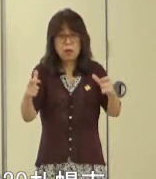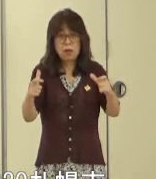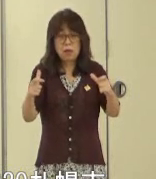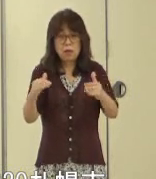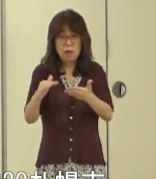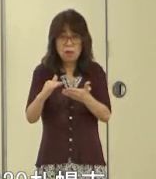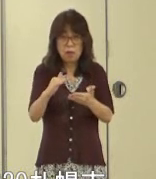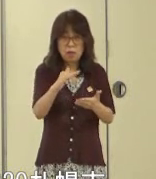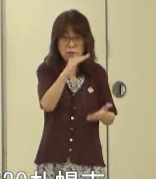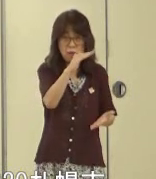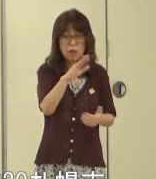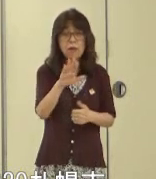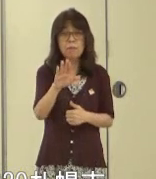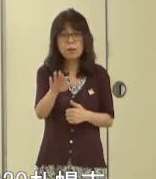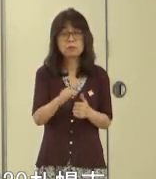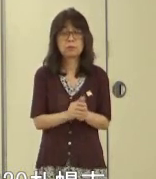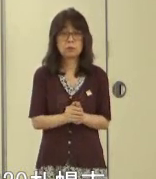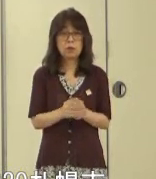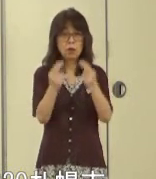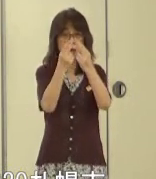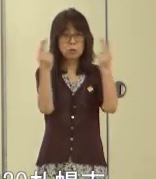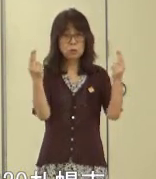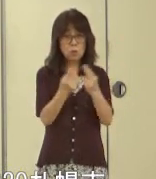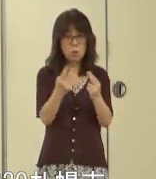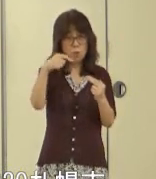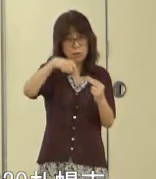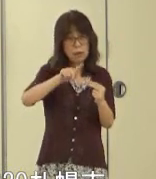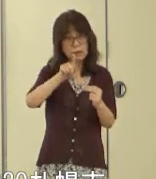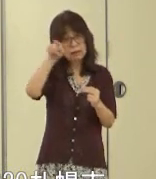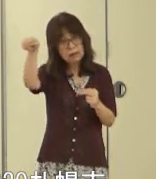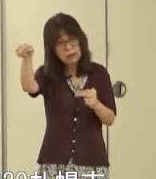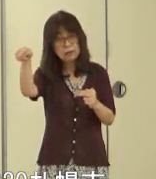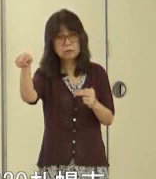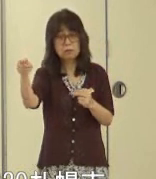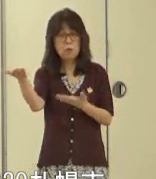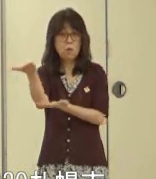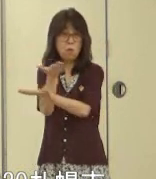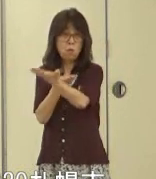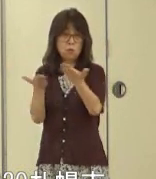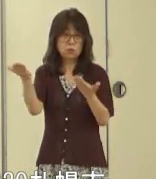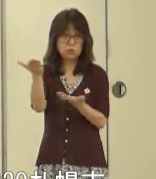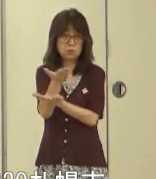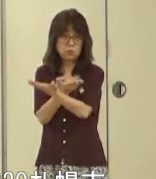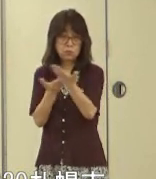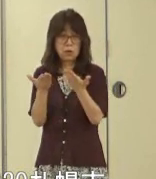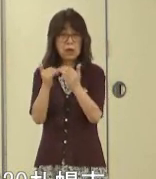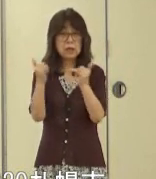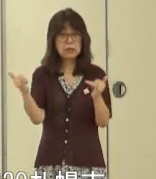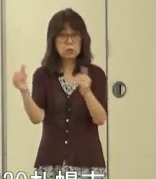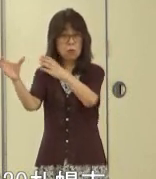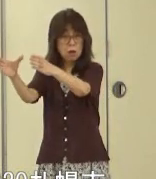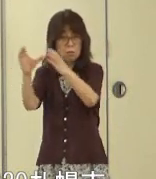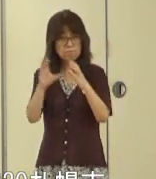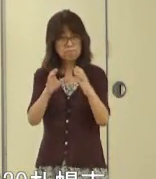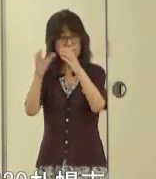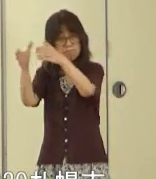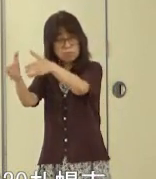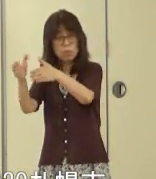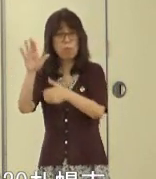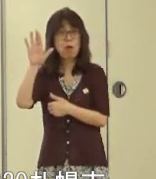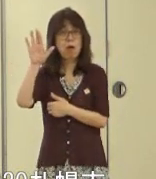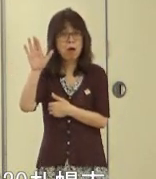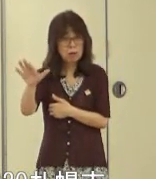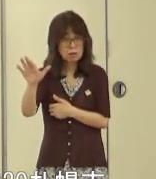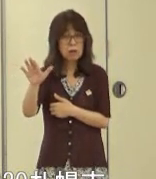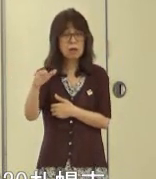ういう意味では道内外との交流、人の動きがありました夏休み、